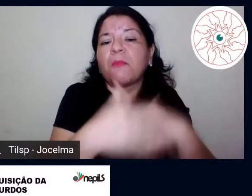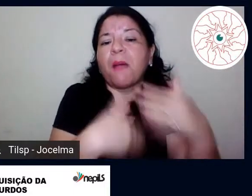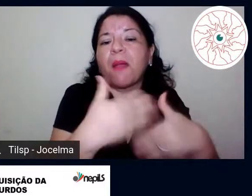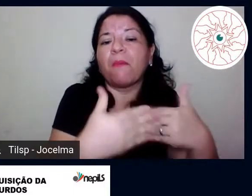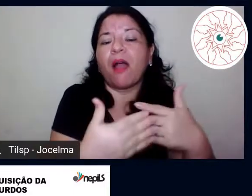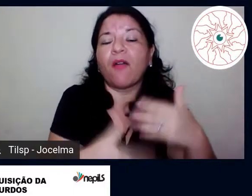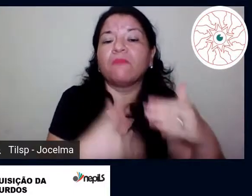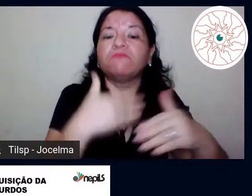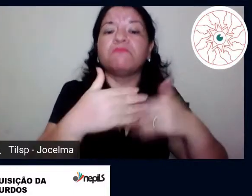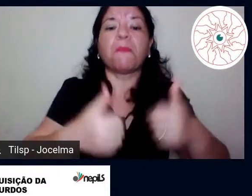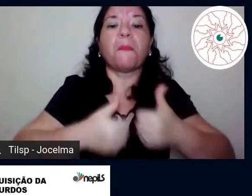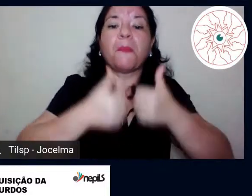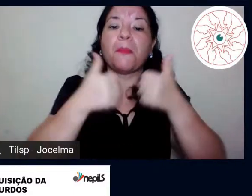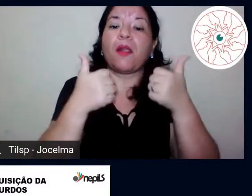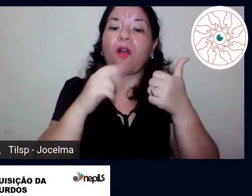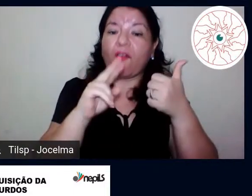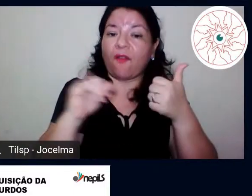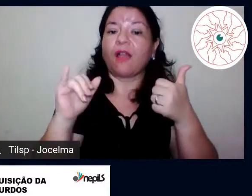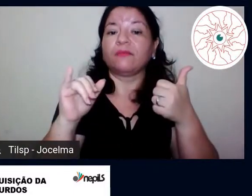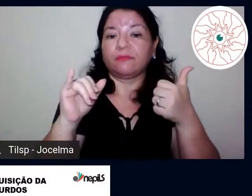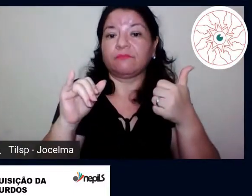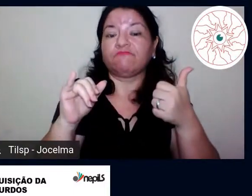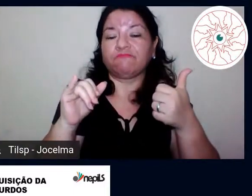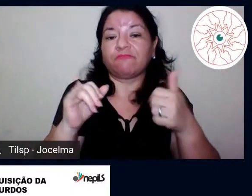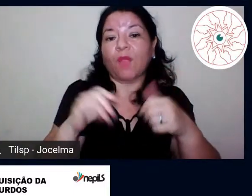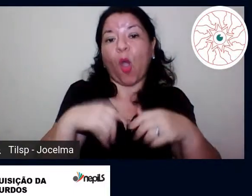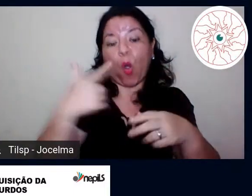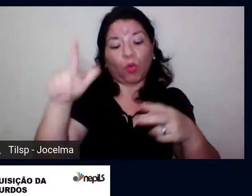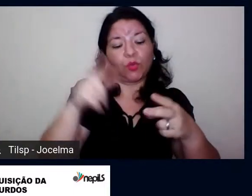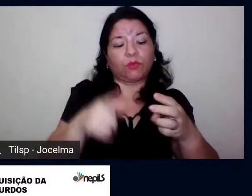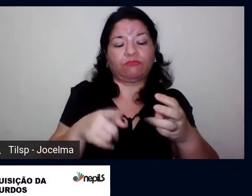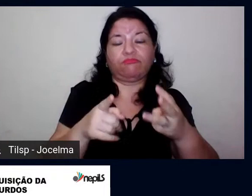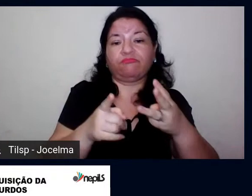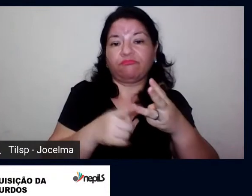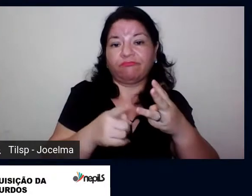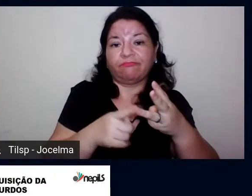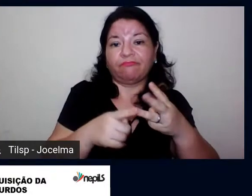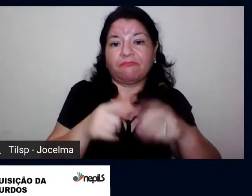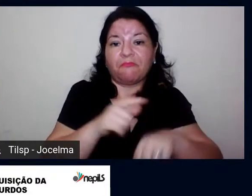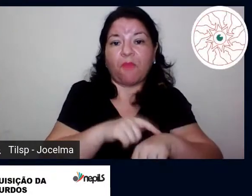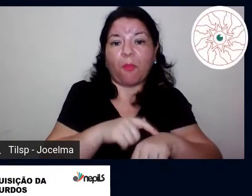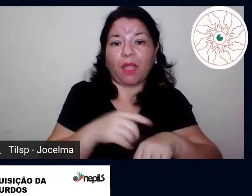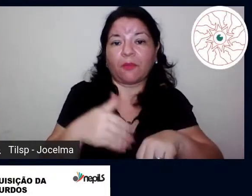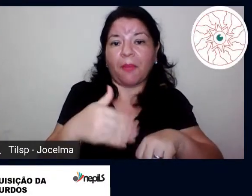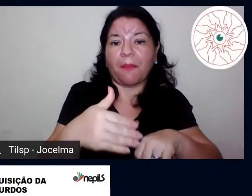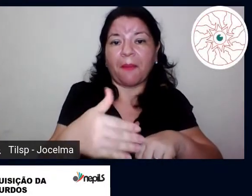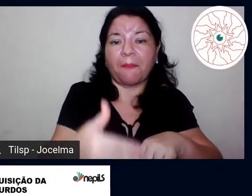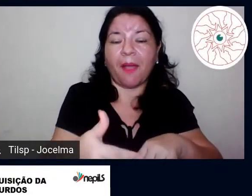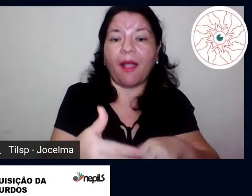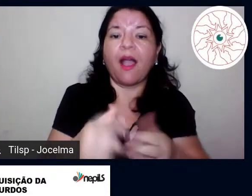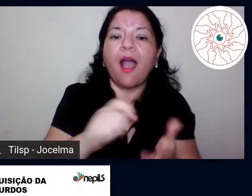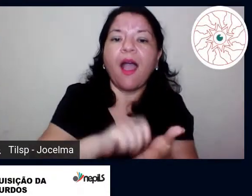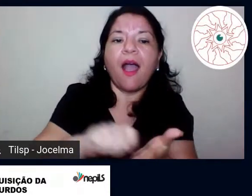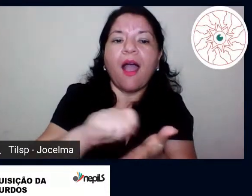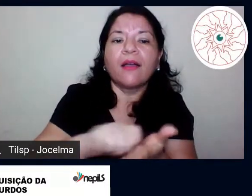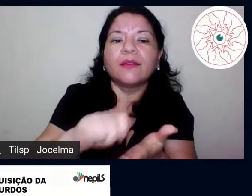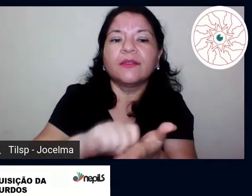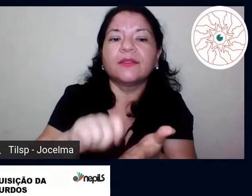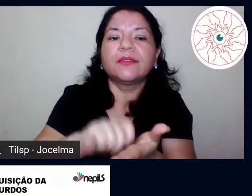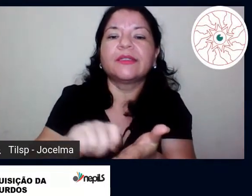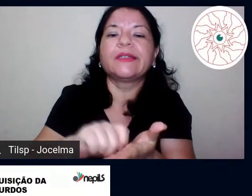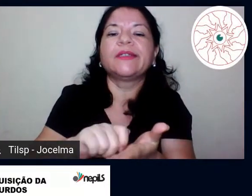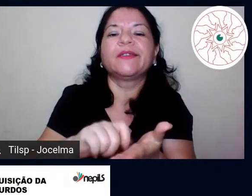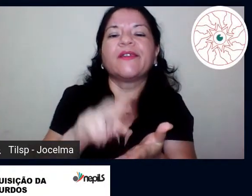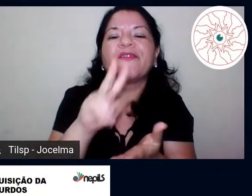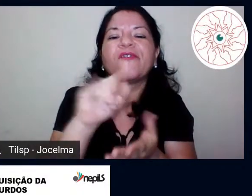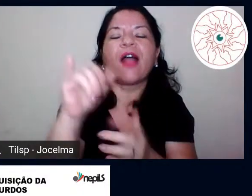num o num terceiro momento, eh, a própria escrita adquirida, a forma da escrita, vai influenciar a